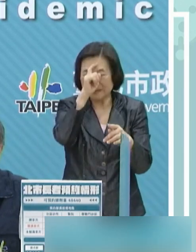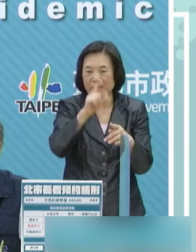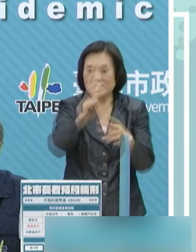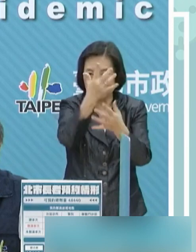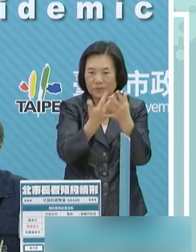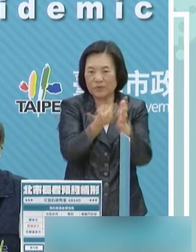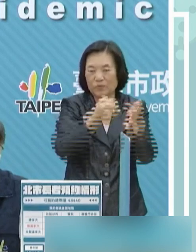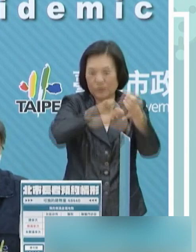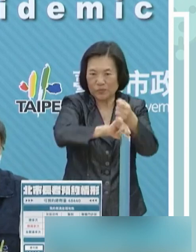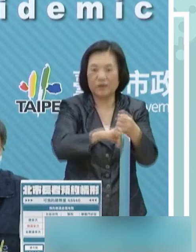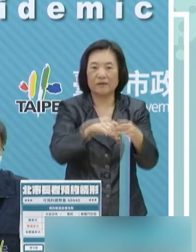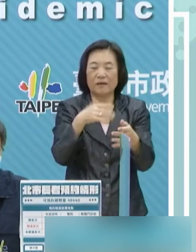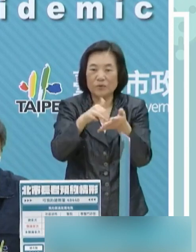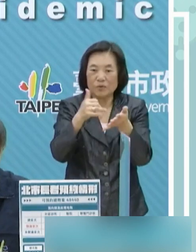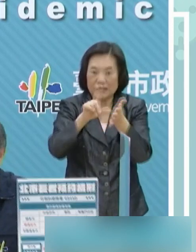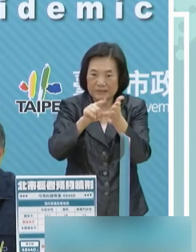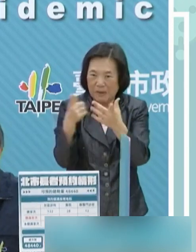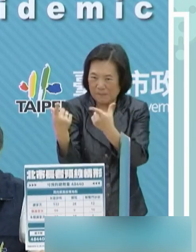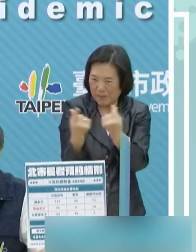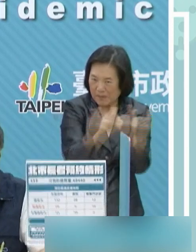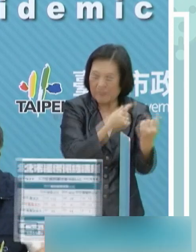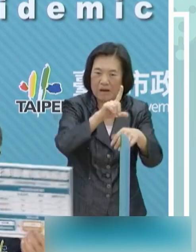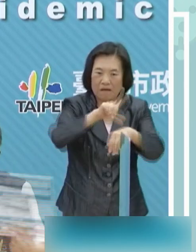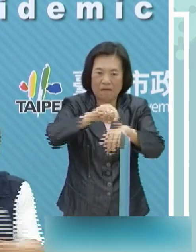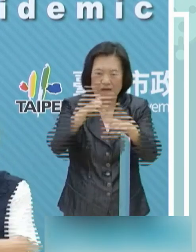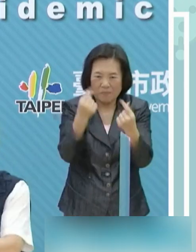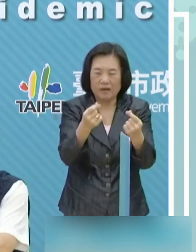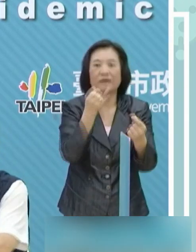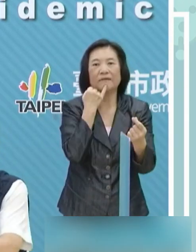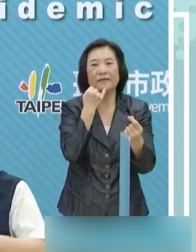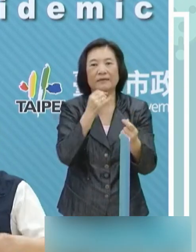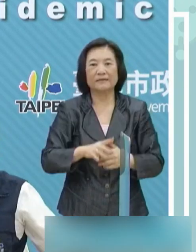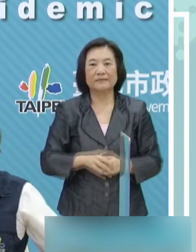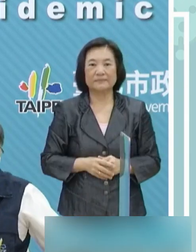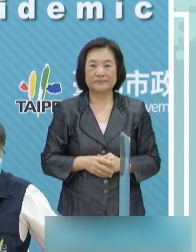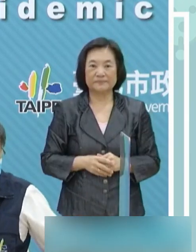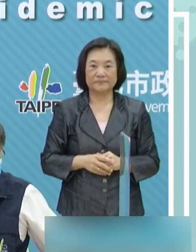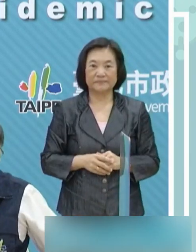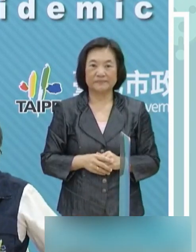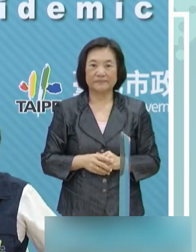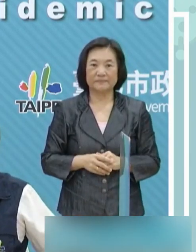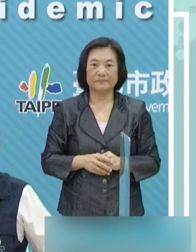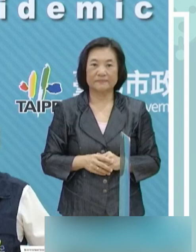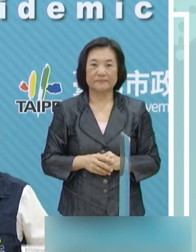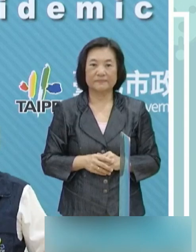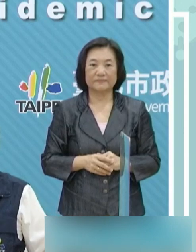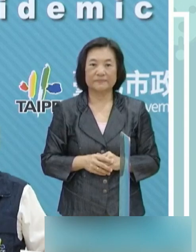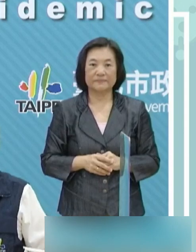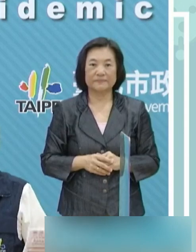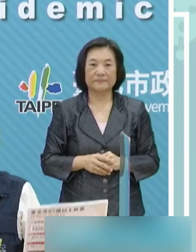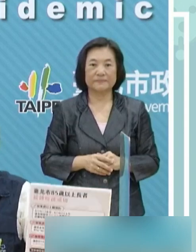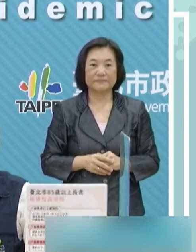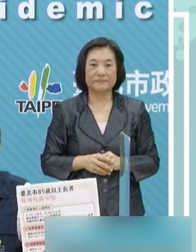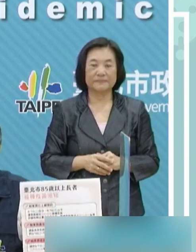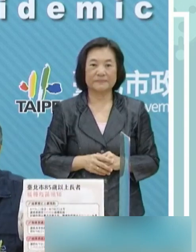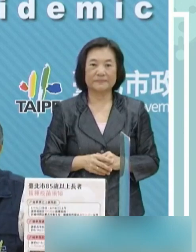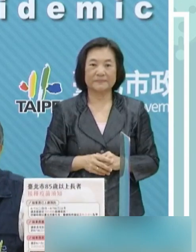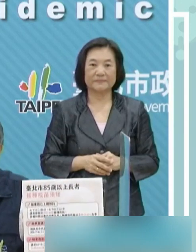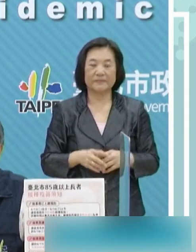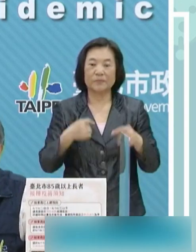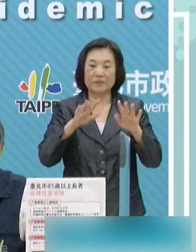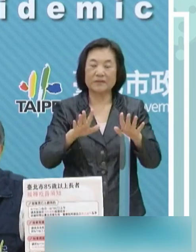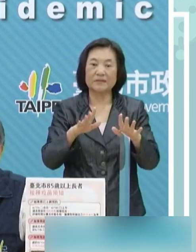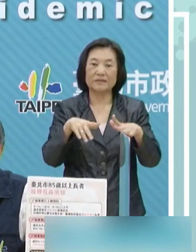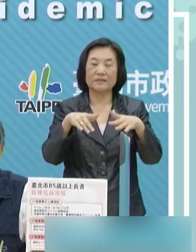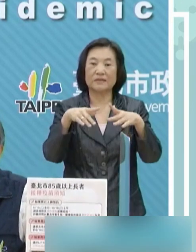份怎么办？这还是没办法处理啊，所以尽量用预约的，我们就比较好安排哦。所以虽然你接到